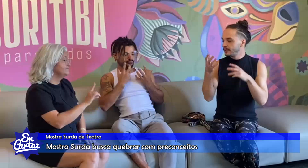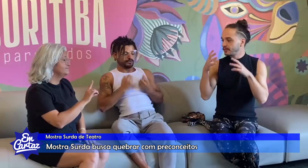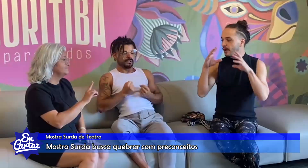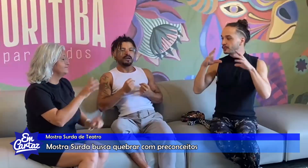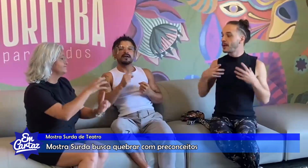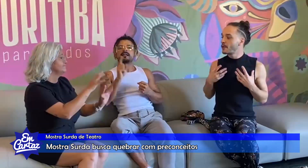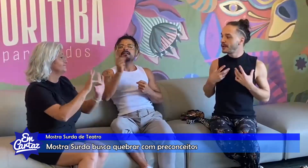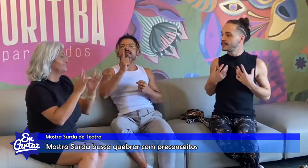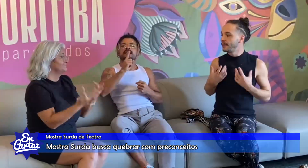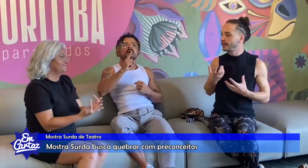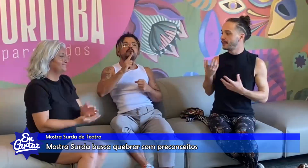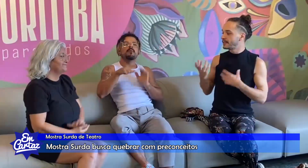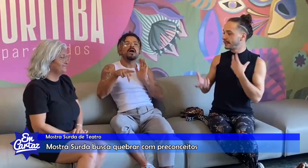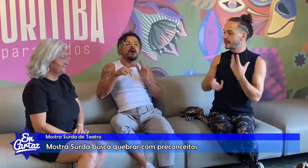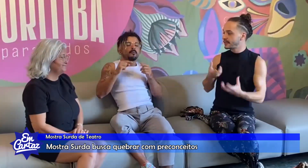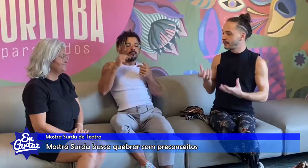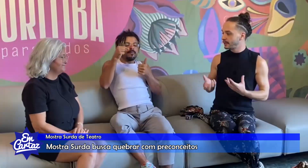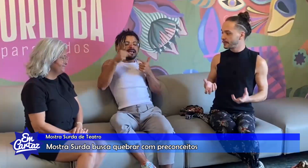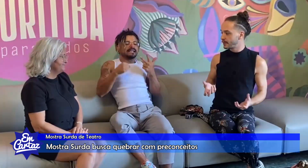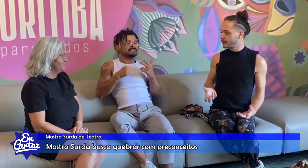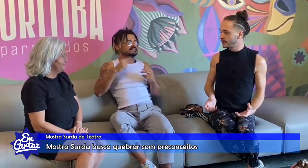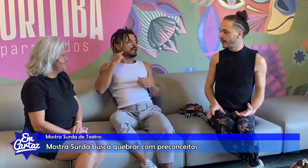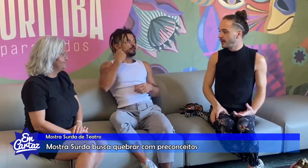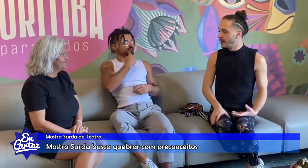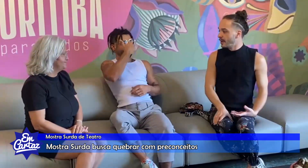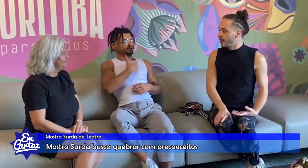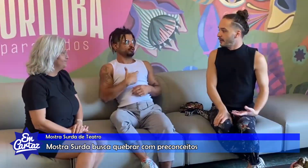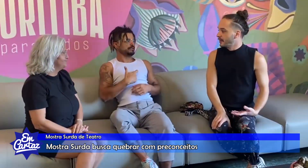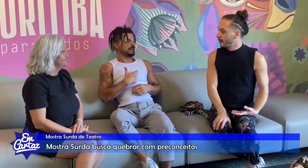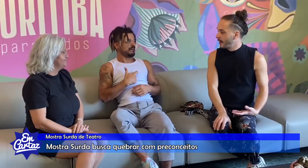do auto-reconhecimento, da aceitação da pessoa surda,